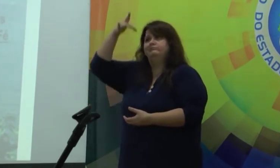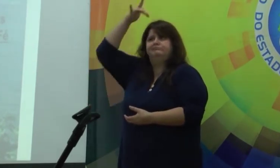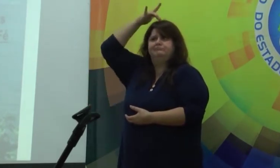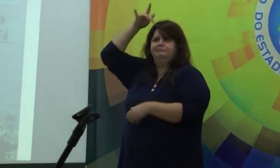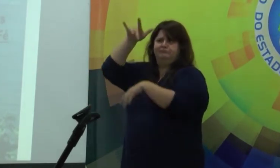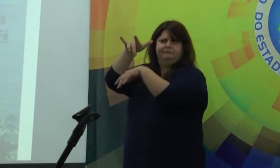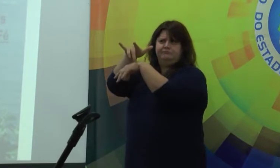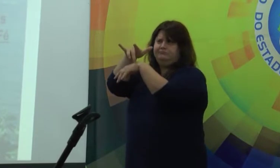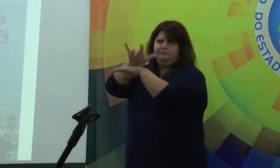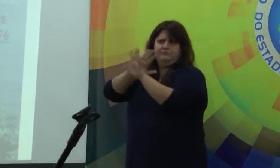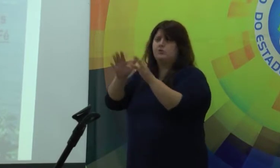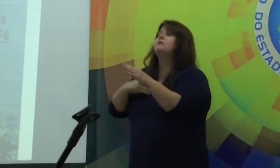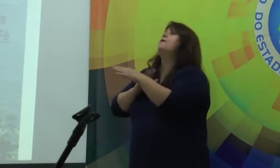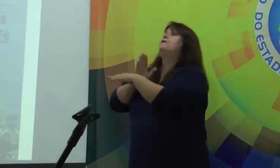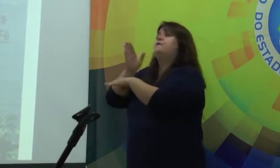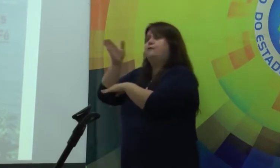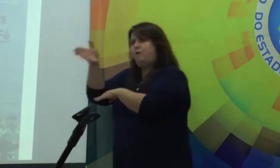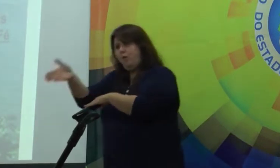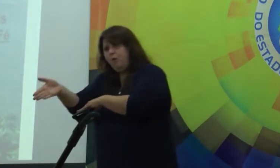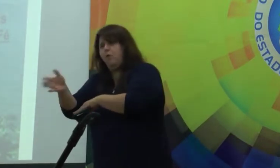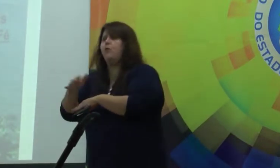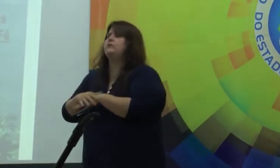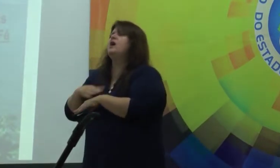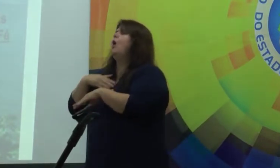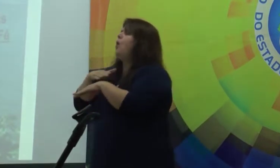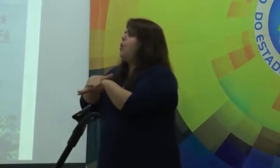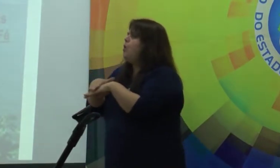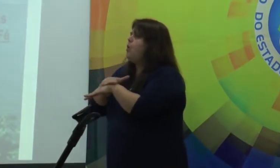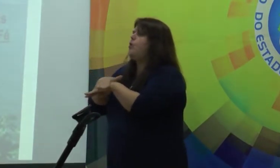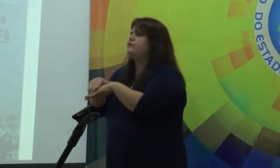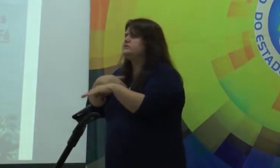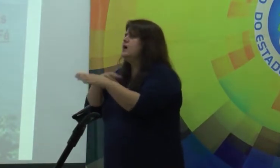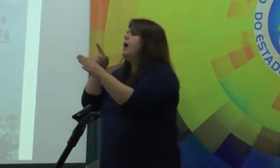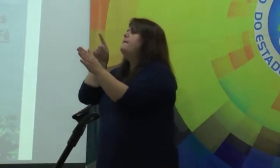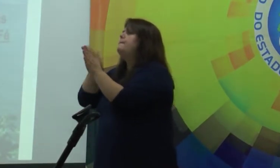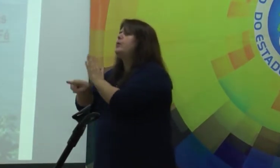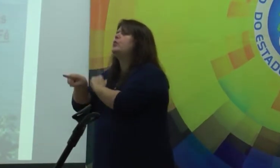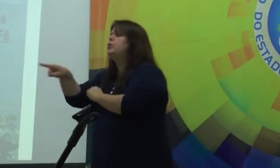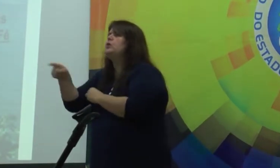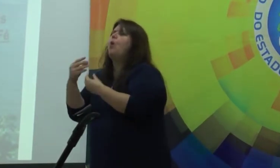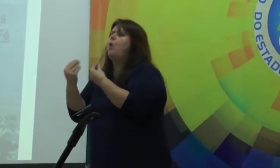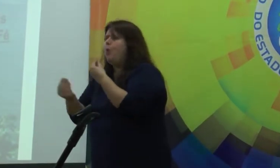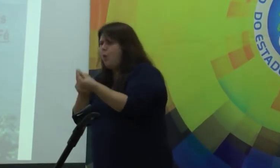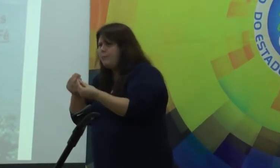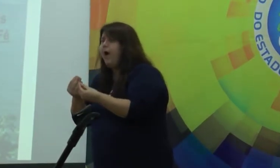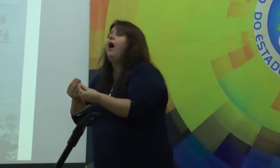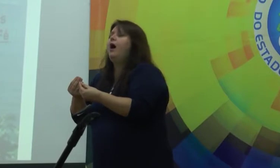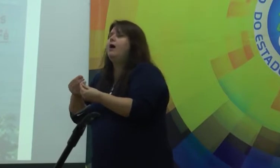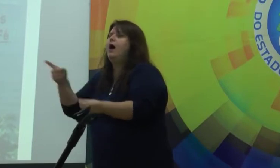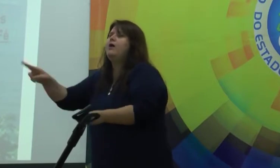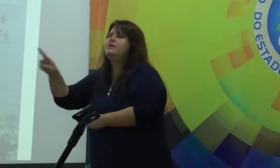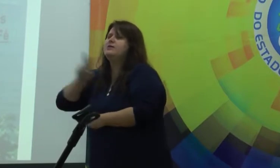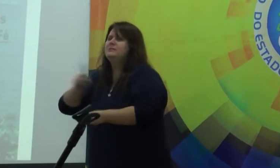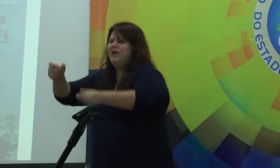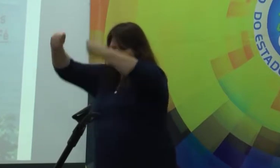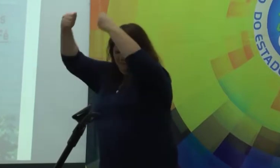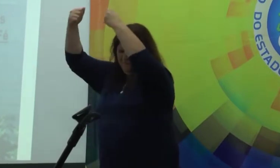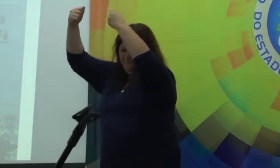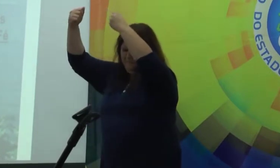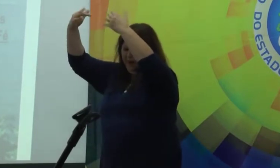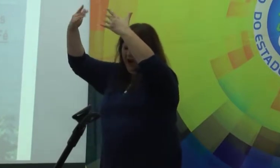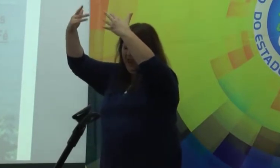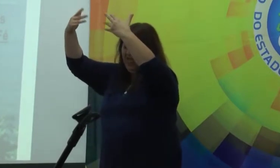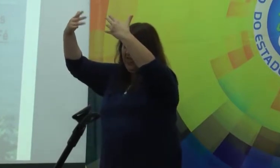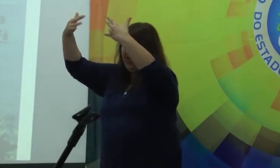coisa simples. Eu não entendia muita coisa, mas fui. Fui, conversei, perguntei. E